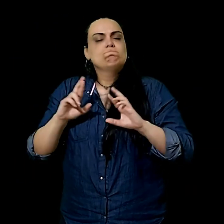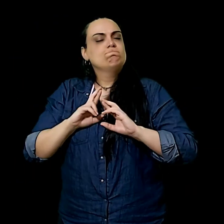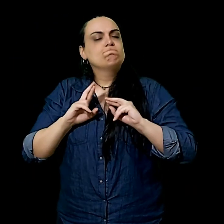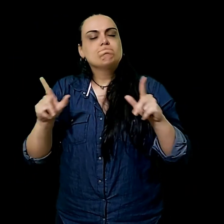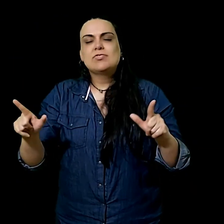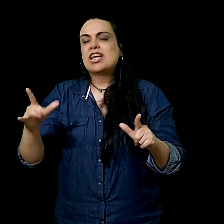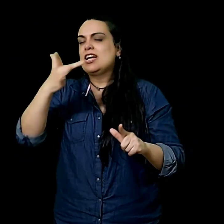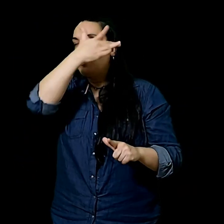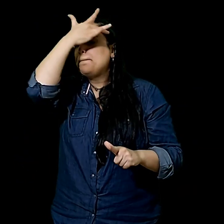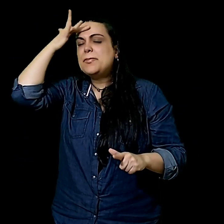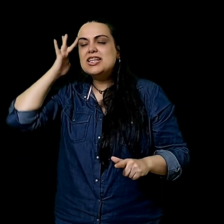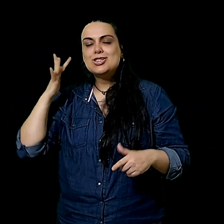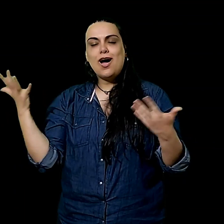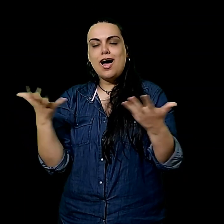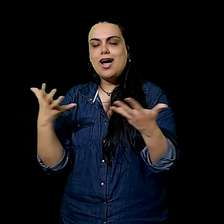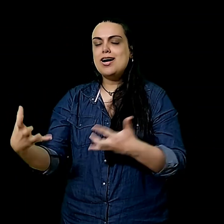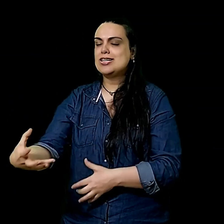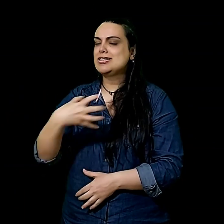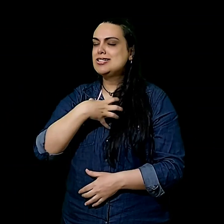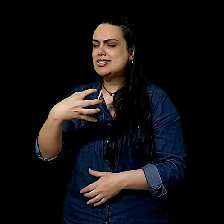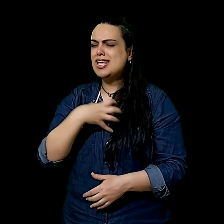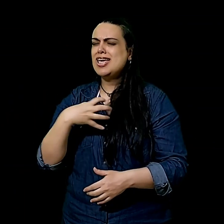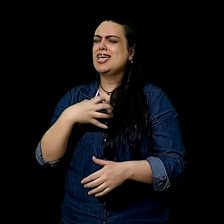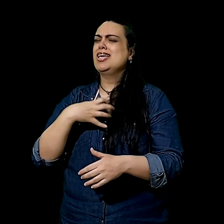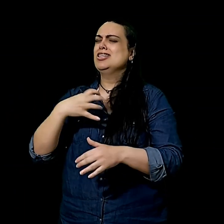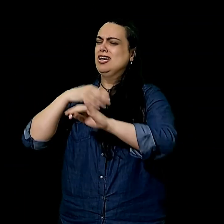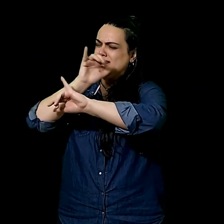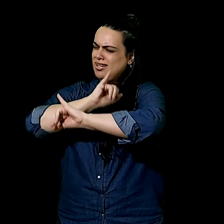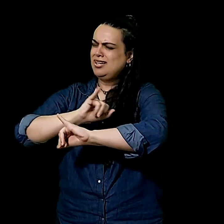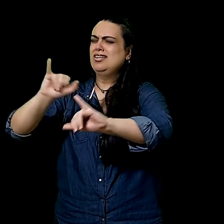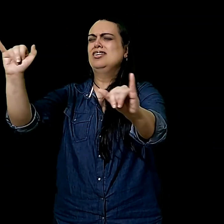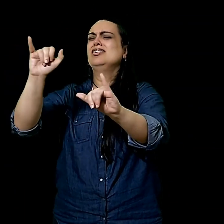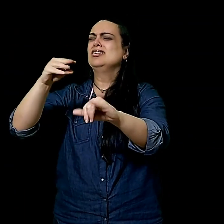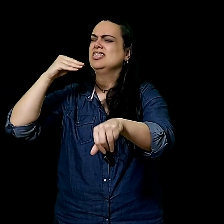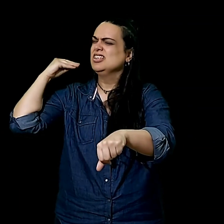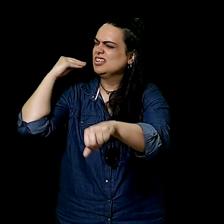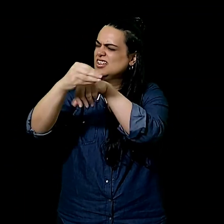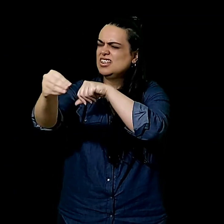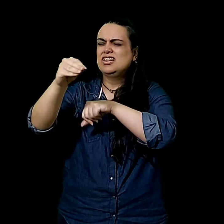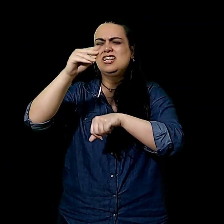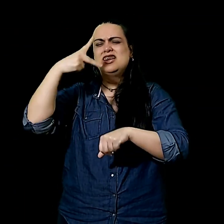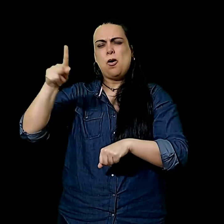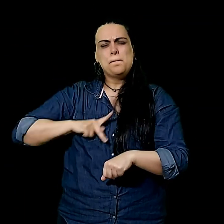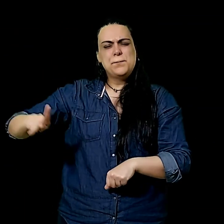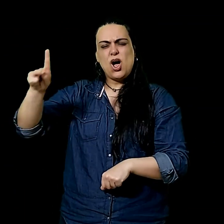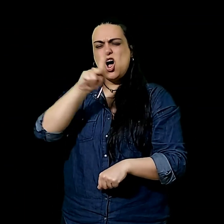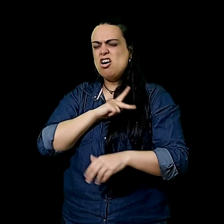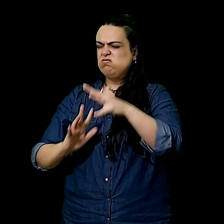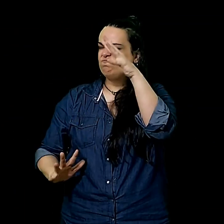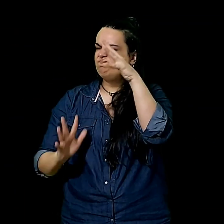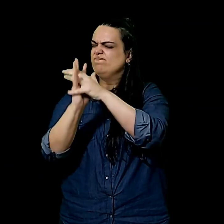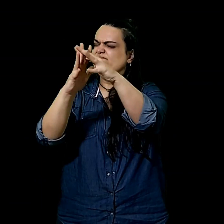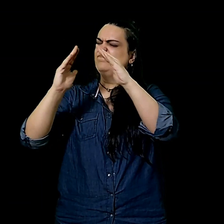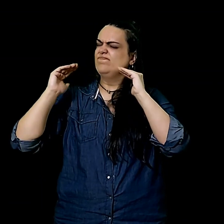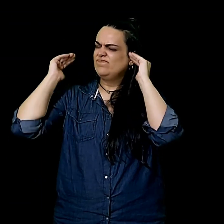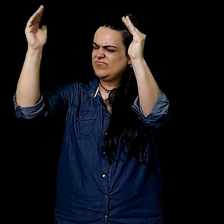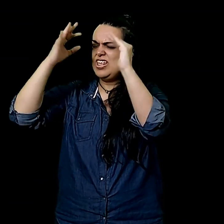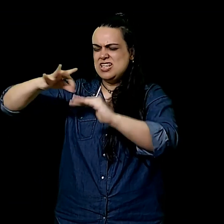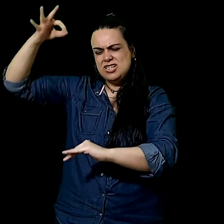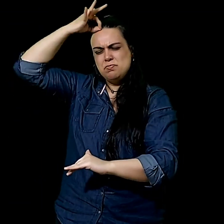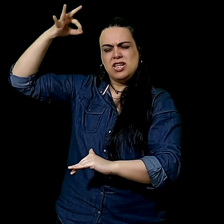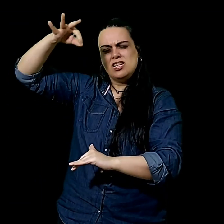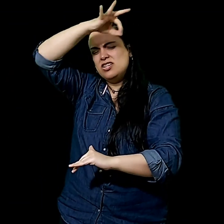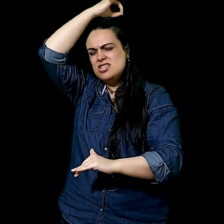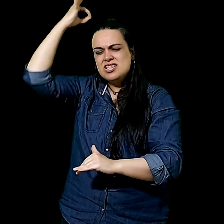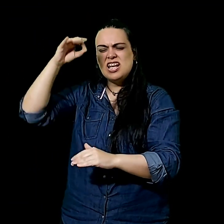em casa. Eu declaro sobre a vida do teu povo a excelência do teu Espírito. Rompe essa barreira com o